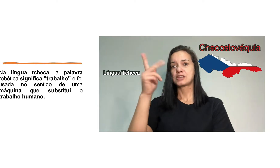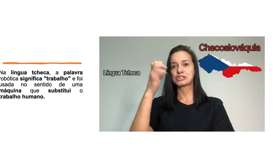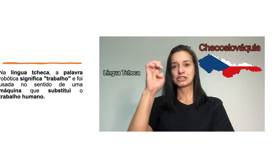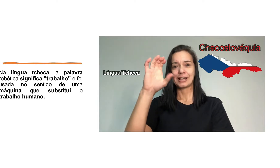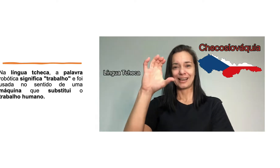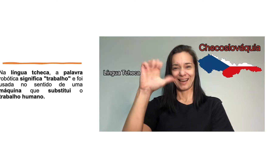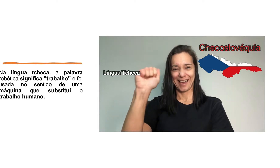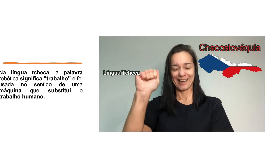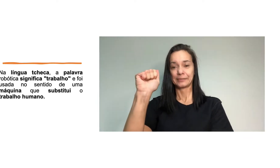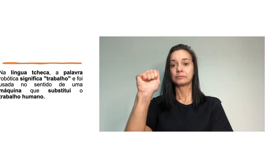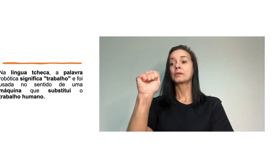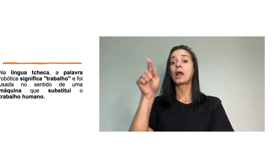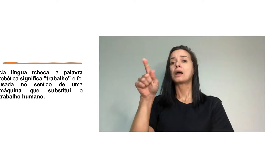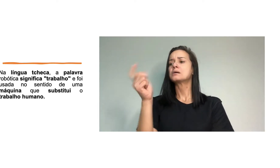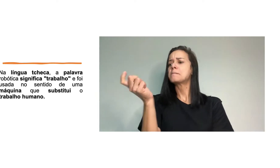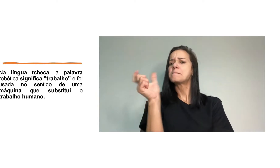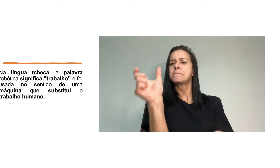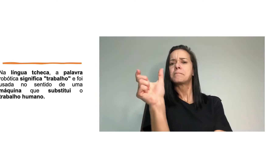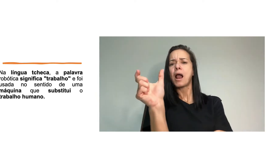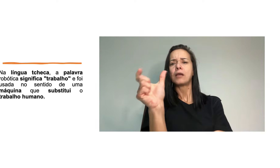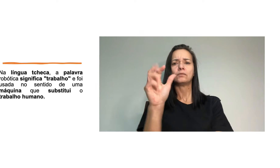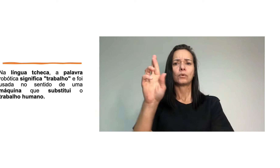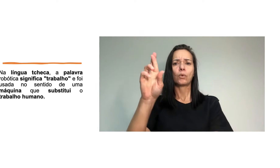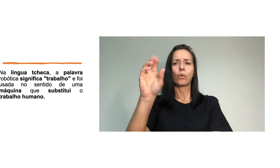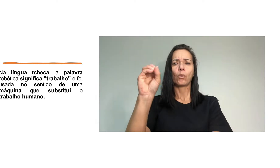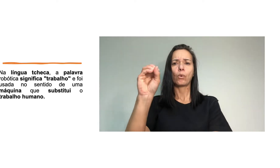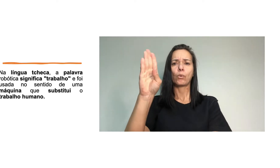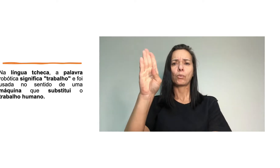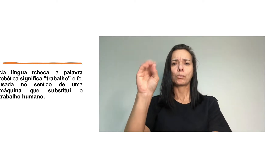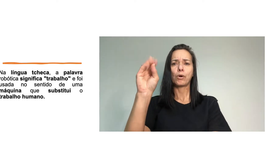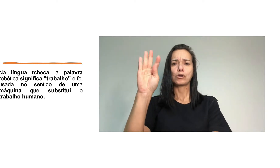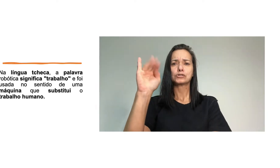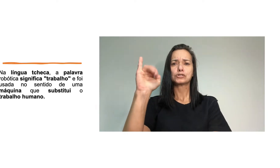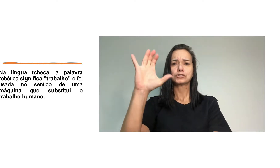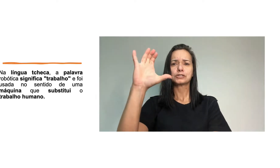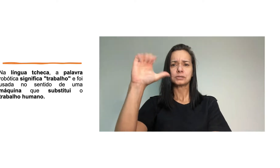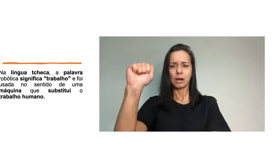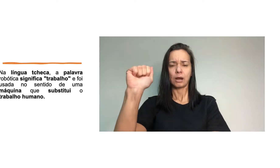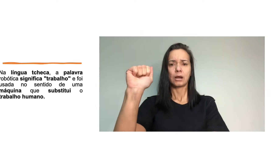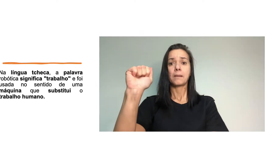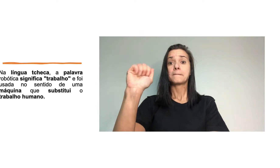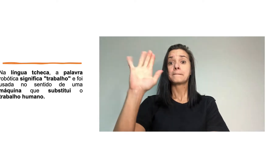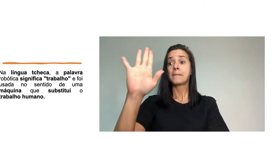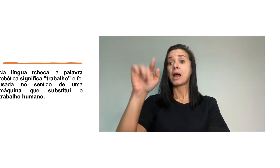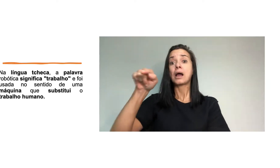a língua é tcheca, a palavra robótica